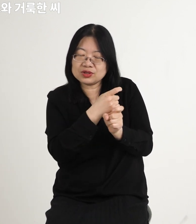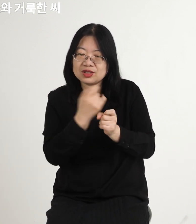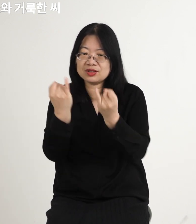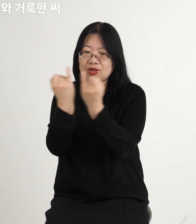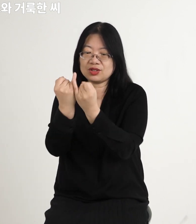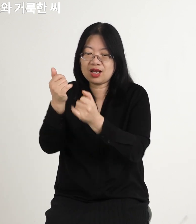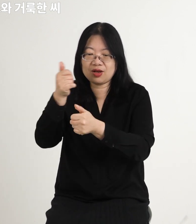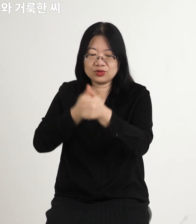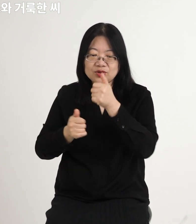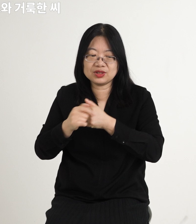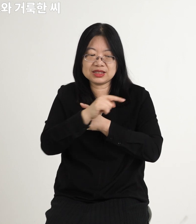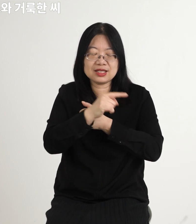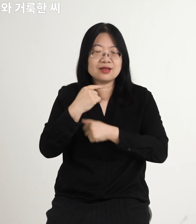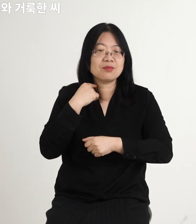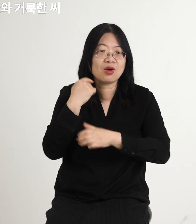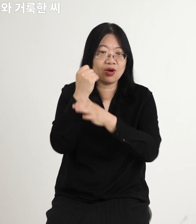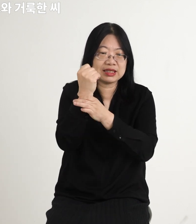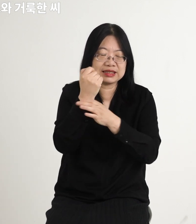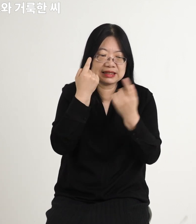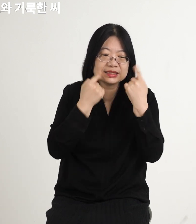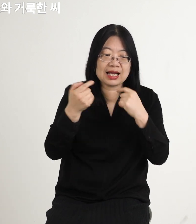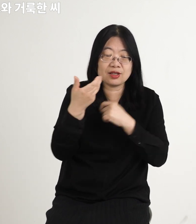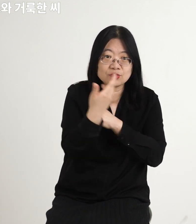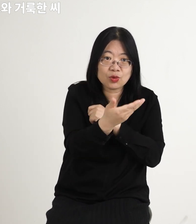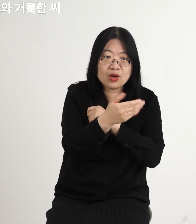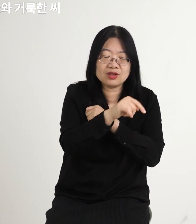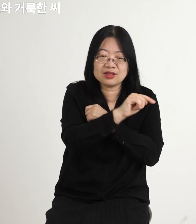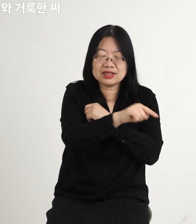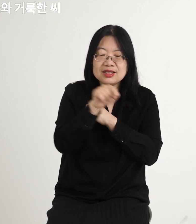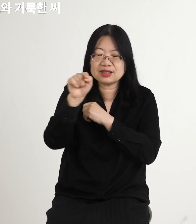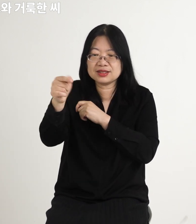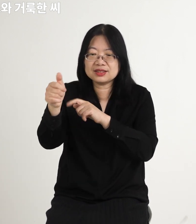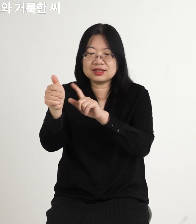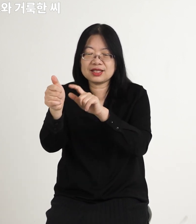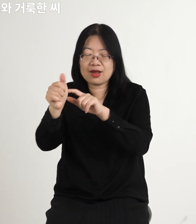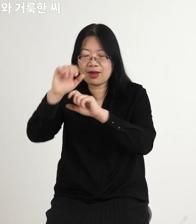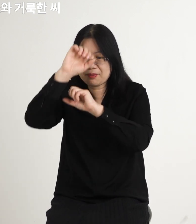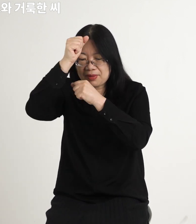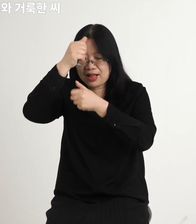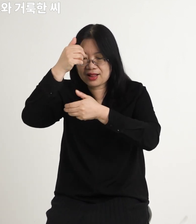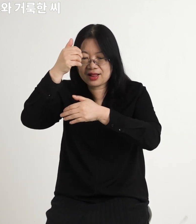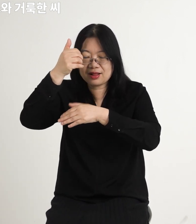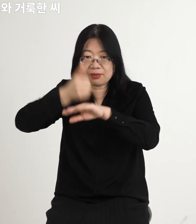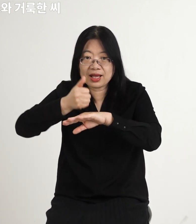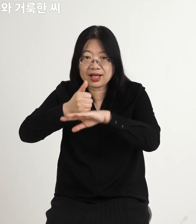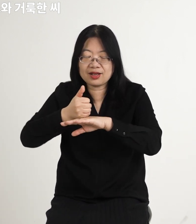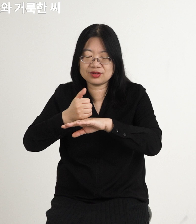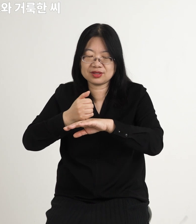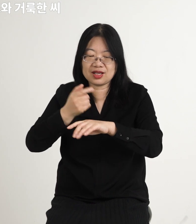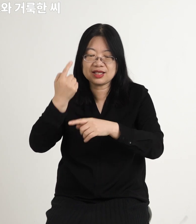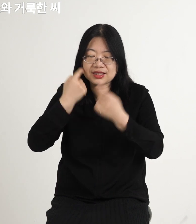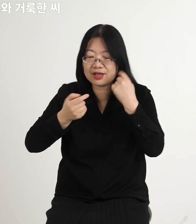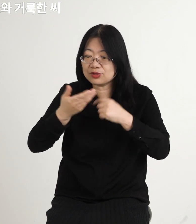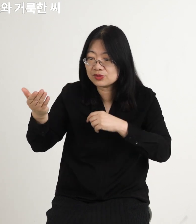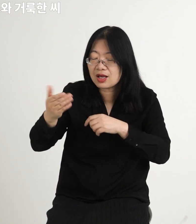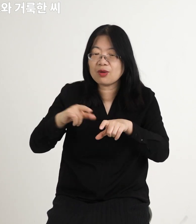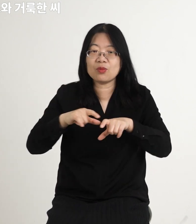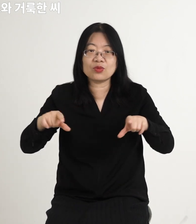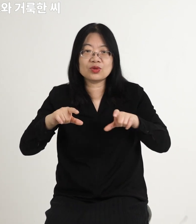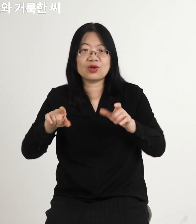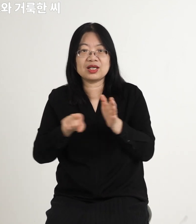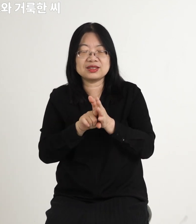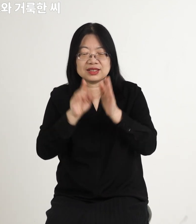상하게 할 것이요 너는 그의 발꿈치를 상하게 할 것이니라. 그러면 여러분, 이걸 보통 우리